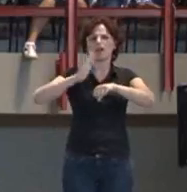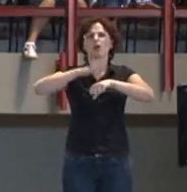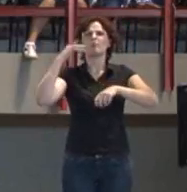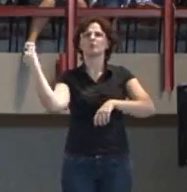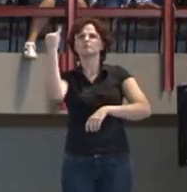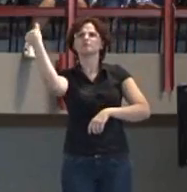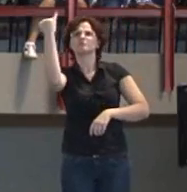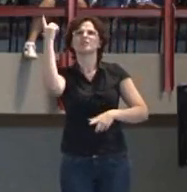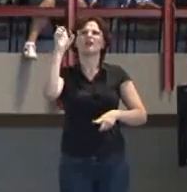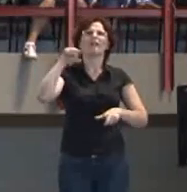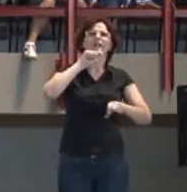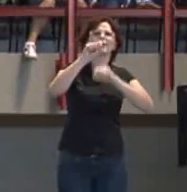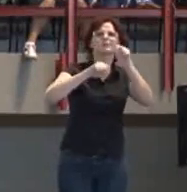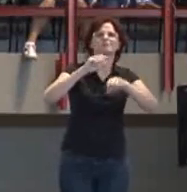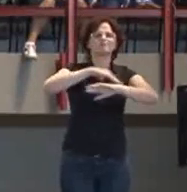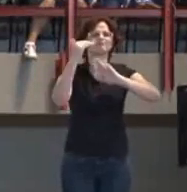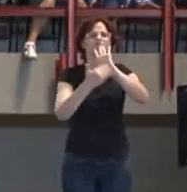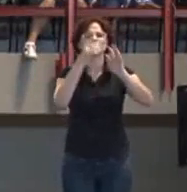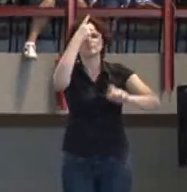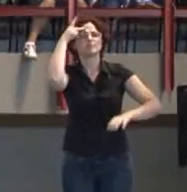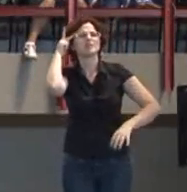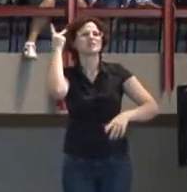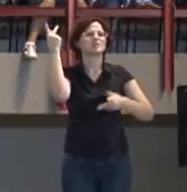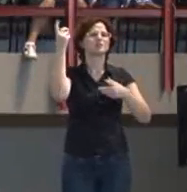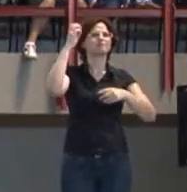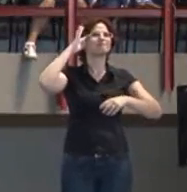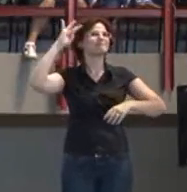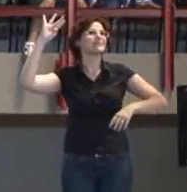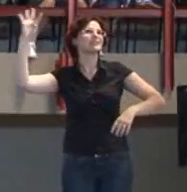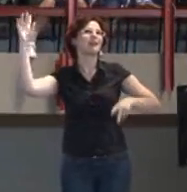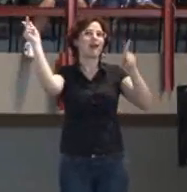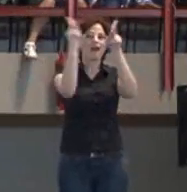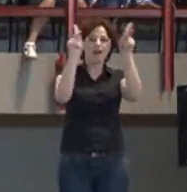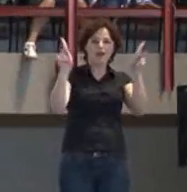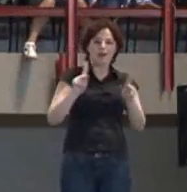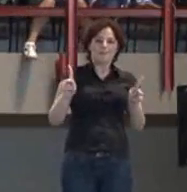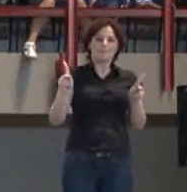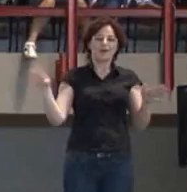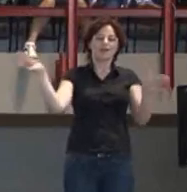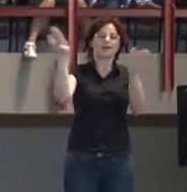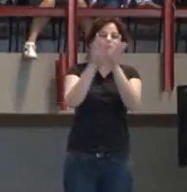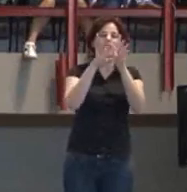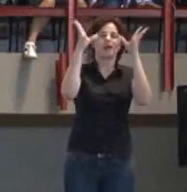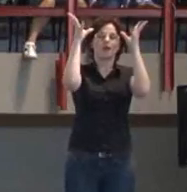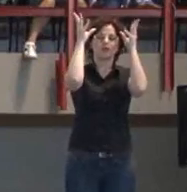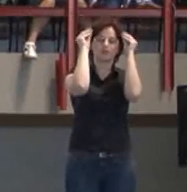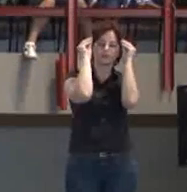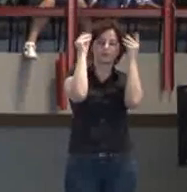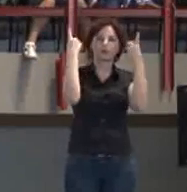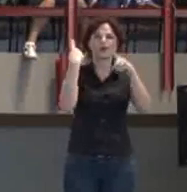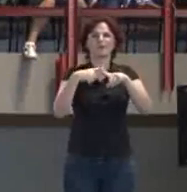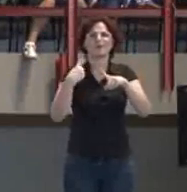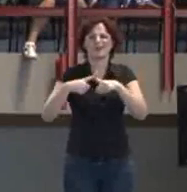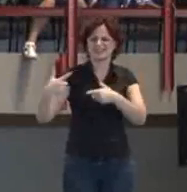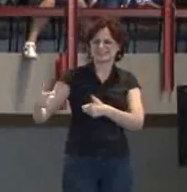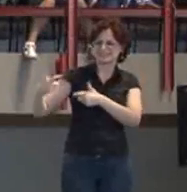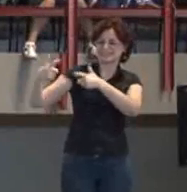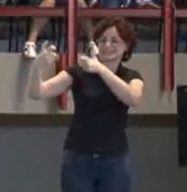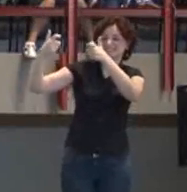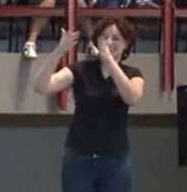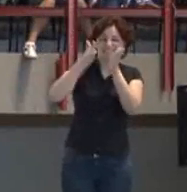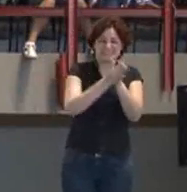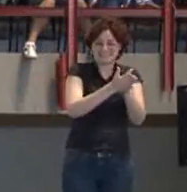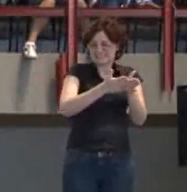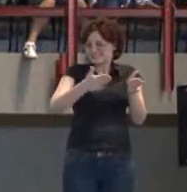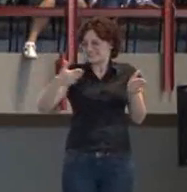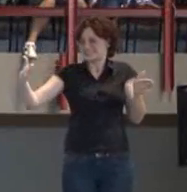que todo mundo imaginava que a paz havia chegado Afinal tinha sido um período longo de guerra quem é que vai ter mais Guerra